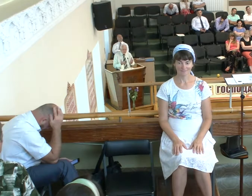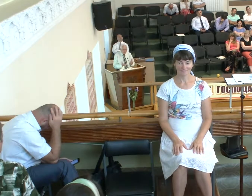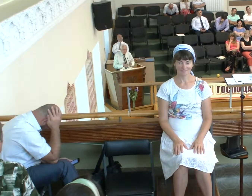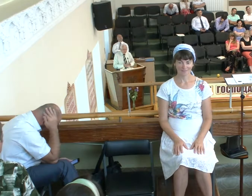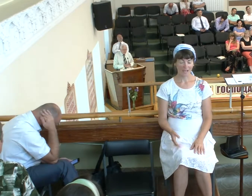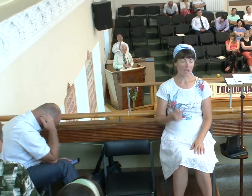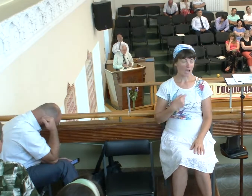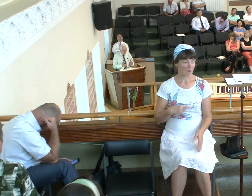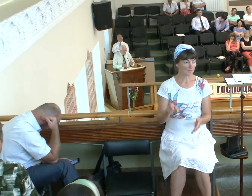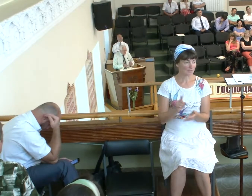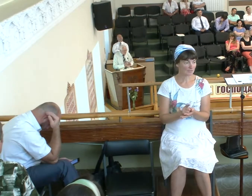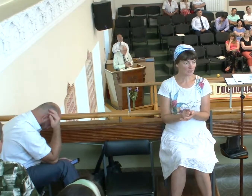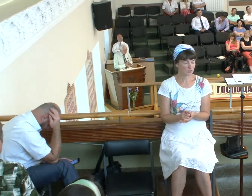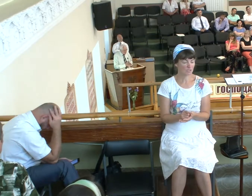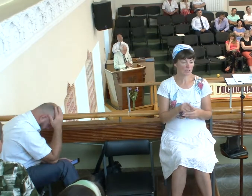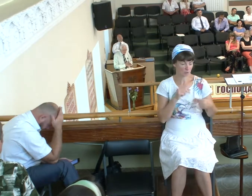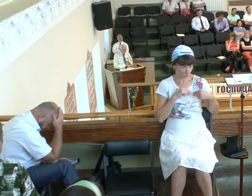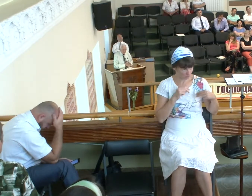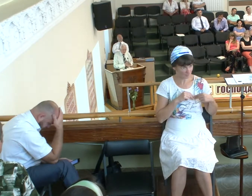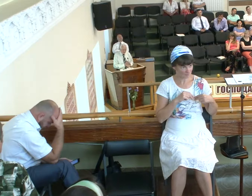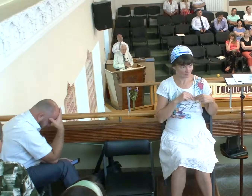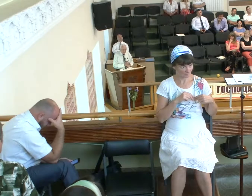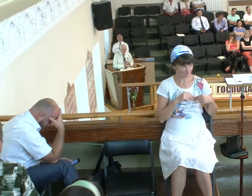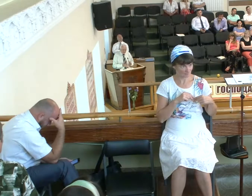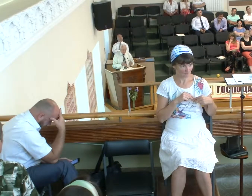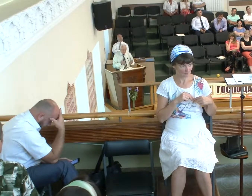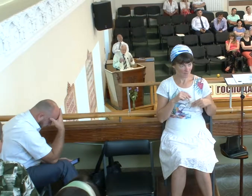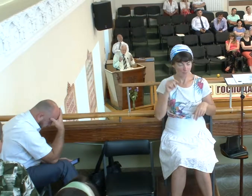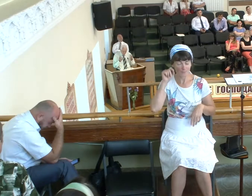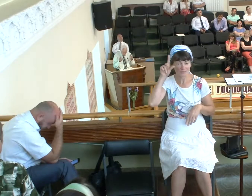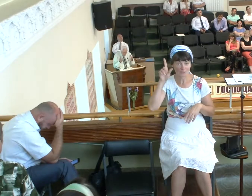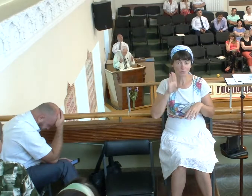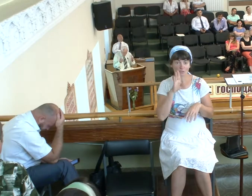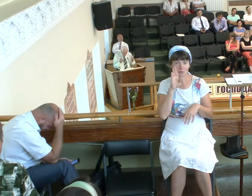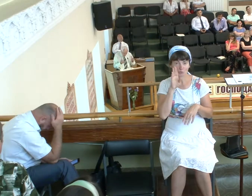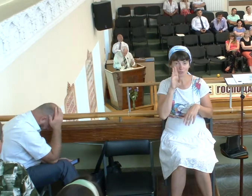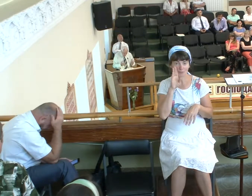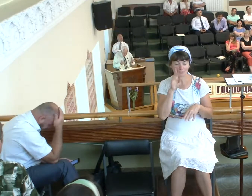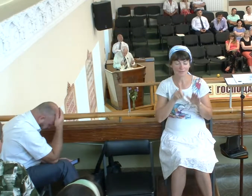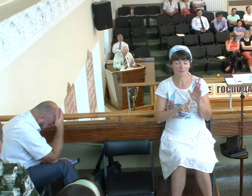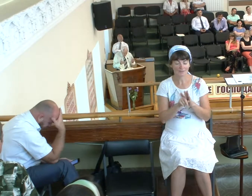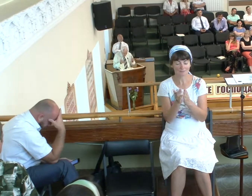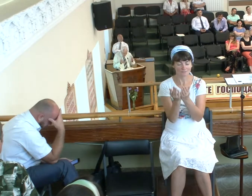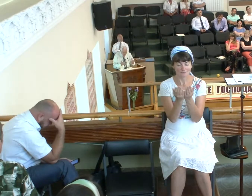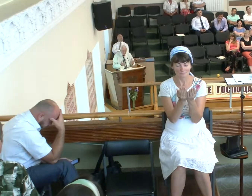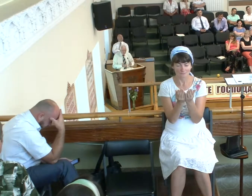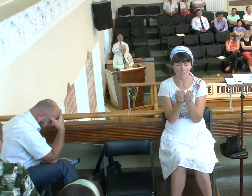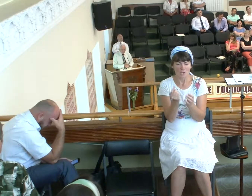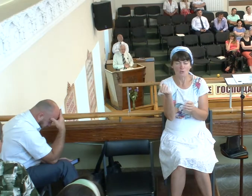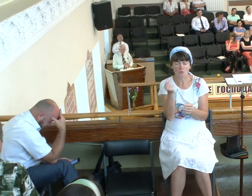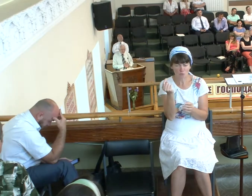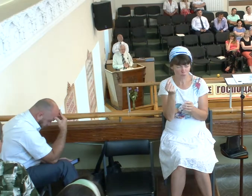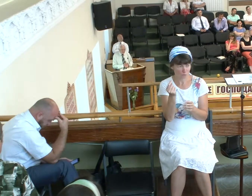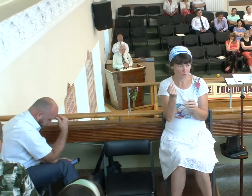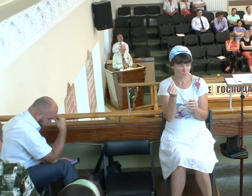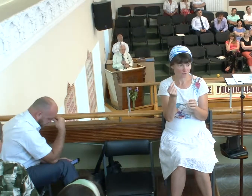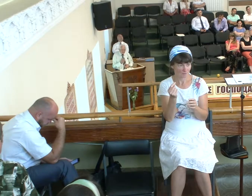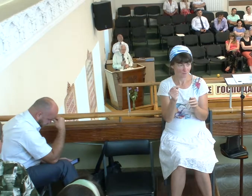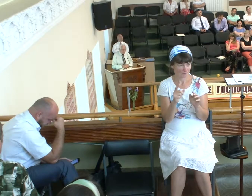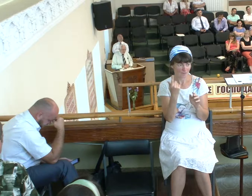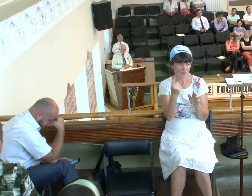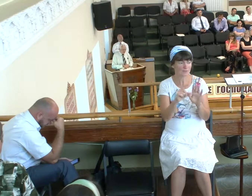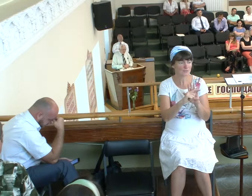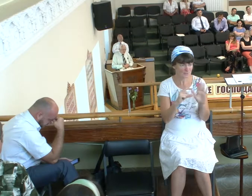желанным этим хлебом, в котором есть Христос, этим словом, которое слаще меда.